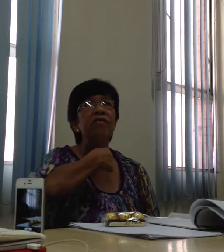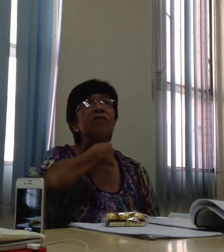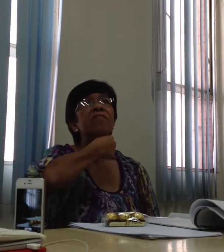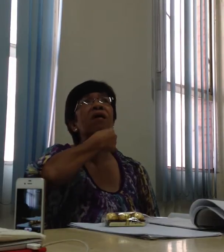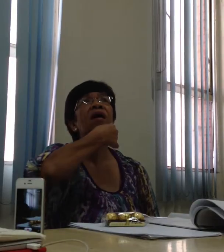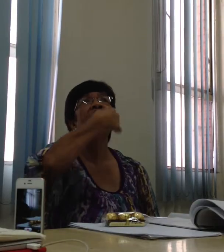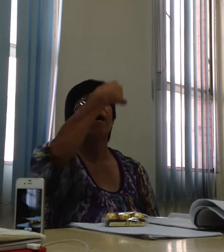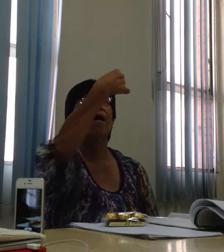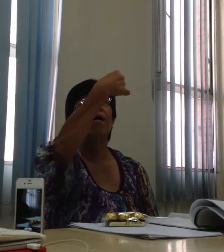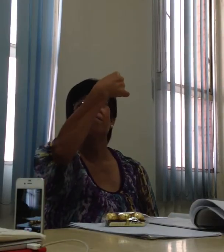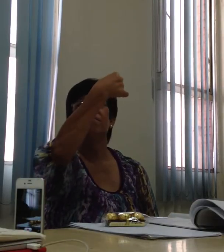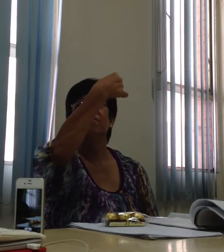Mahaba.